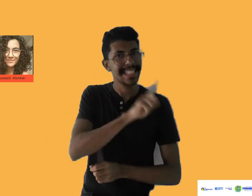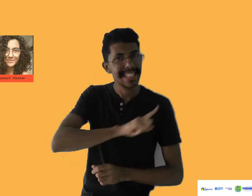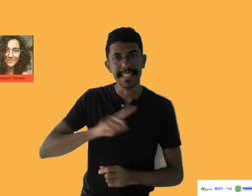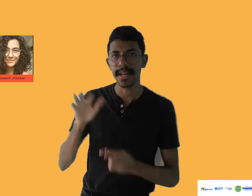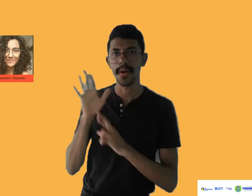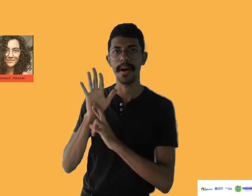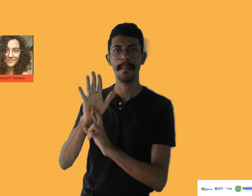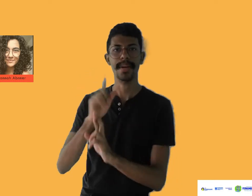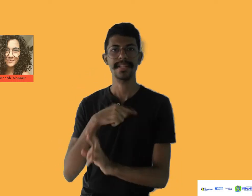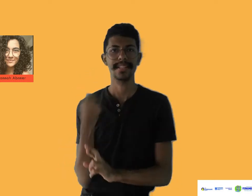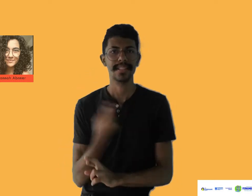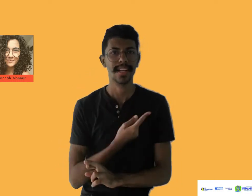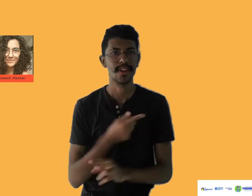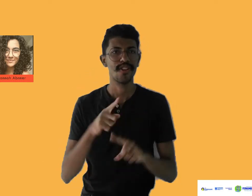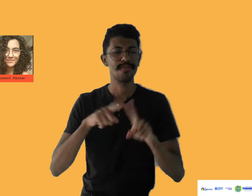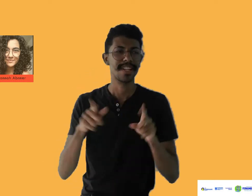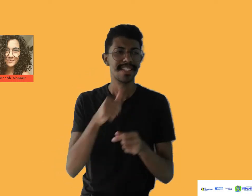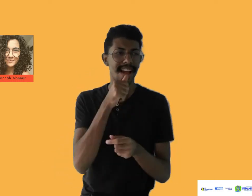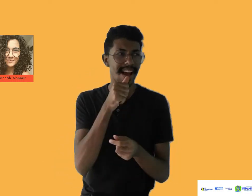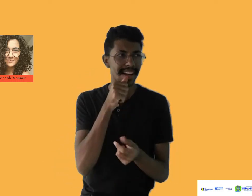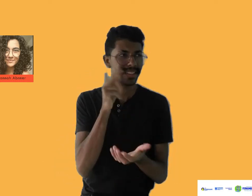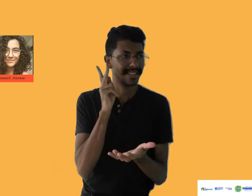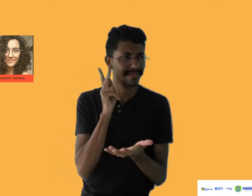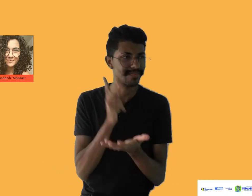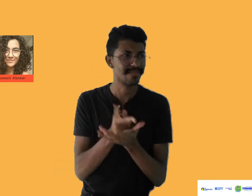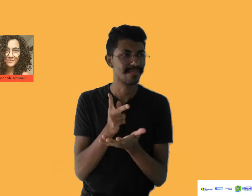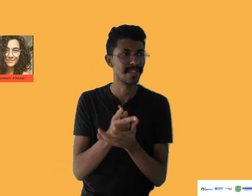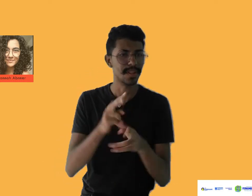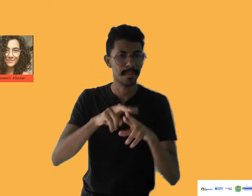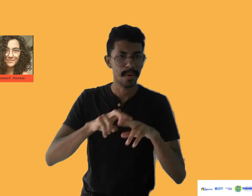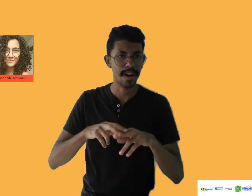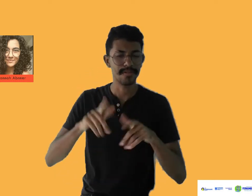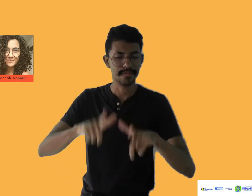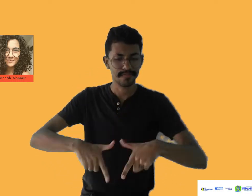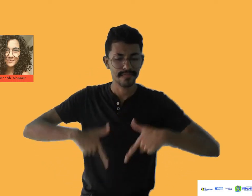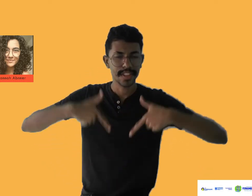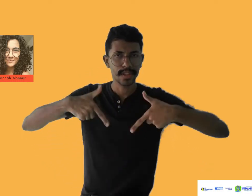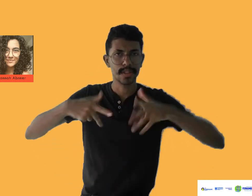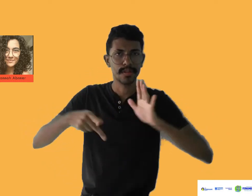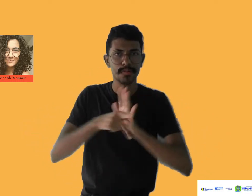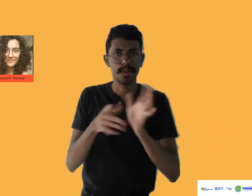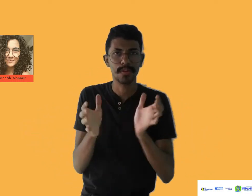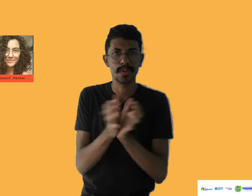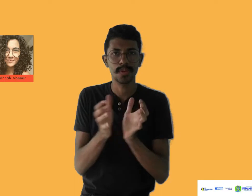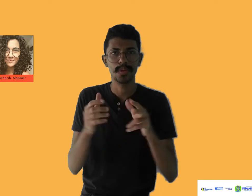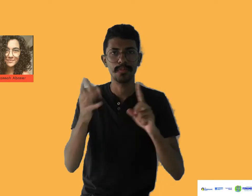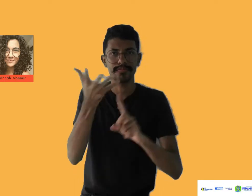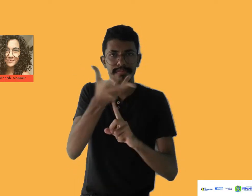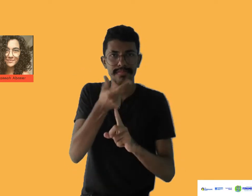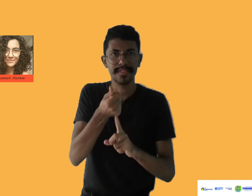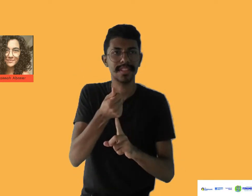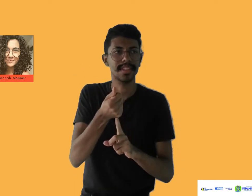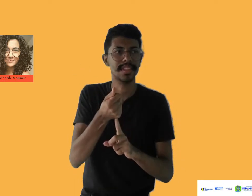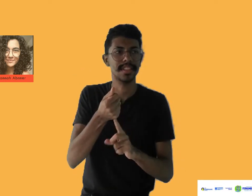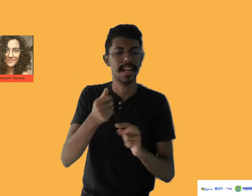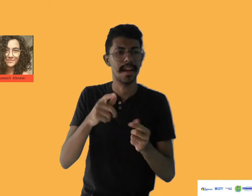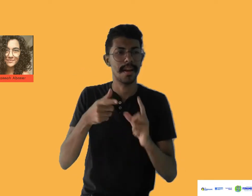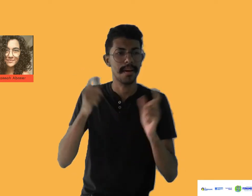em nada, nada, nada, mas que mesmo assim, e por causa da luta, né, da classe artística, com